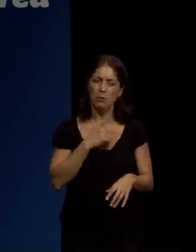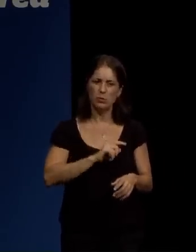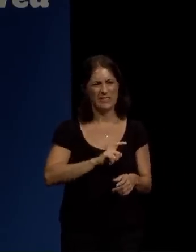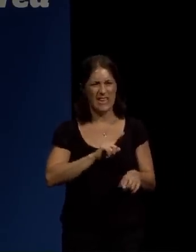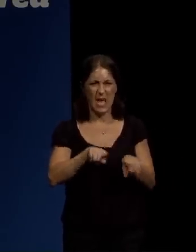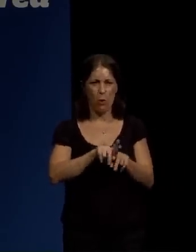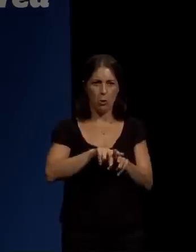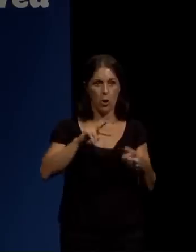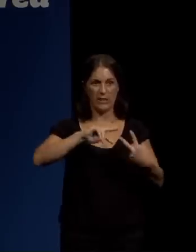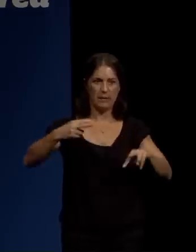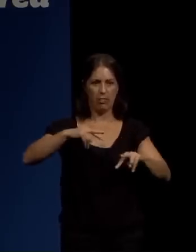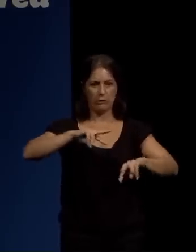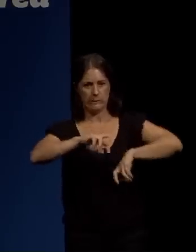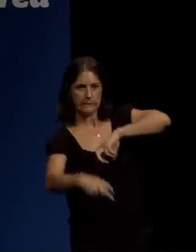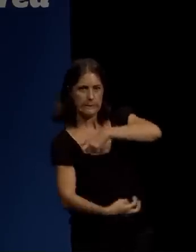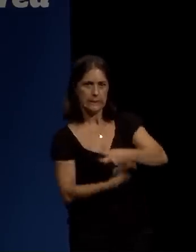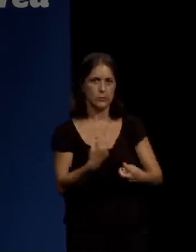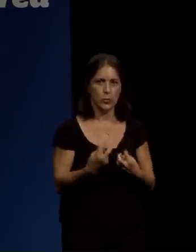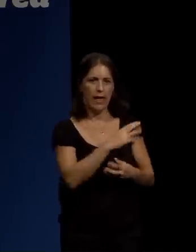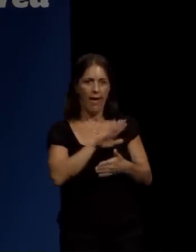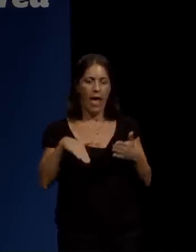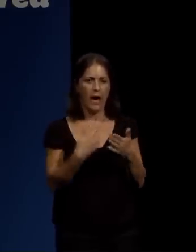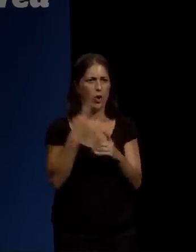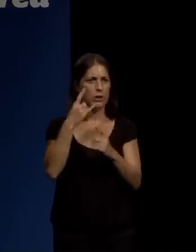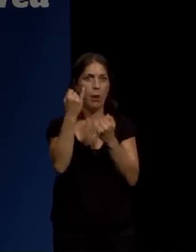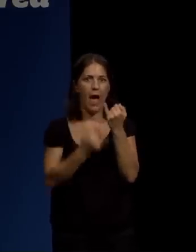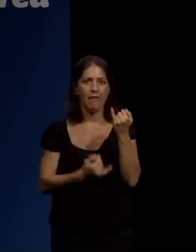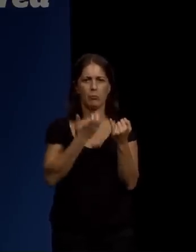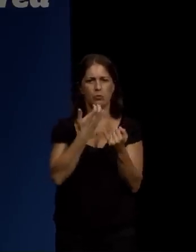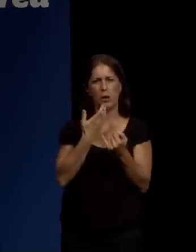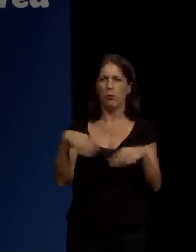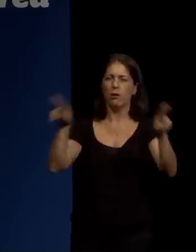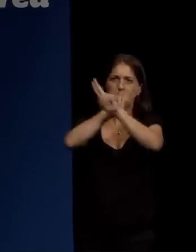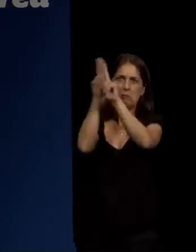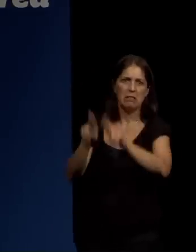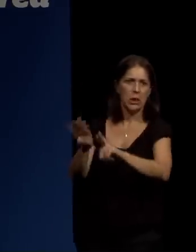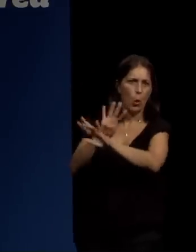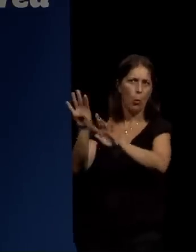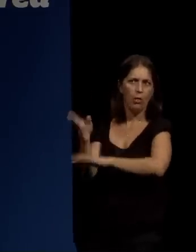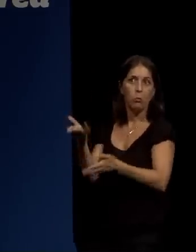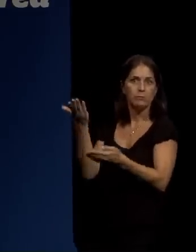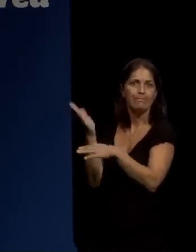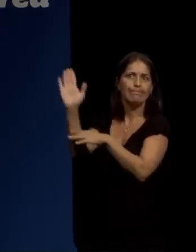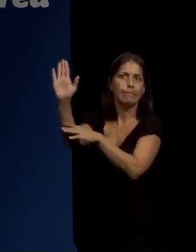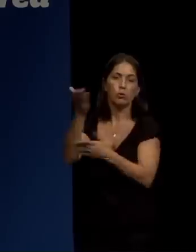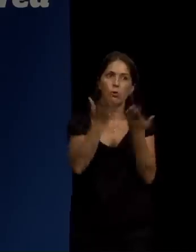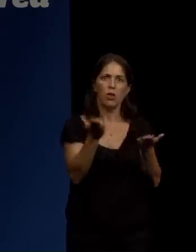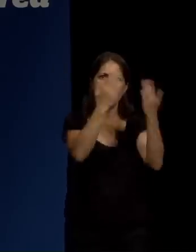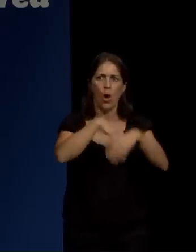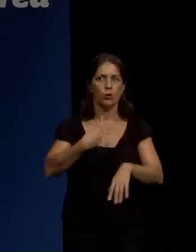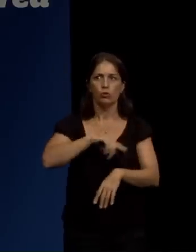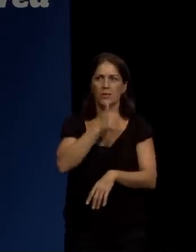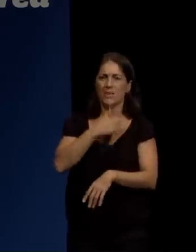así fixemos en algunha ocasión. Intentamos levar a instancias internacionais determinadas injustizas que nos parecían